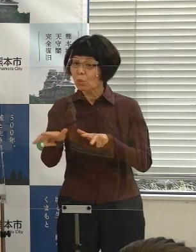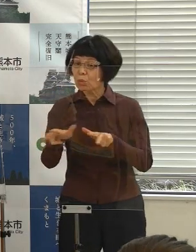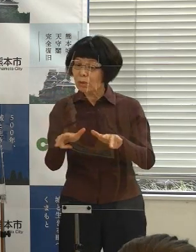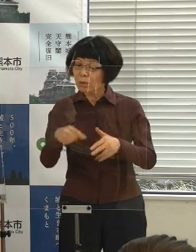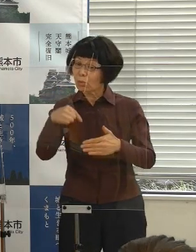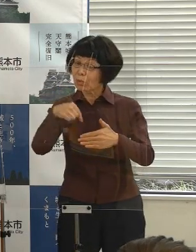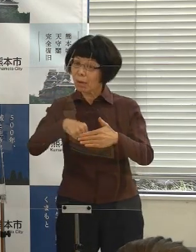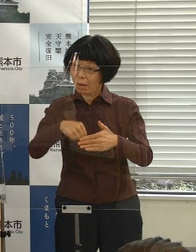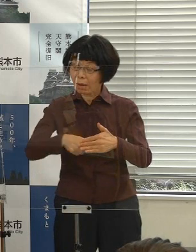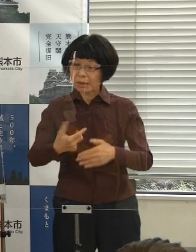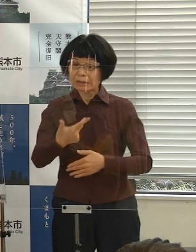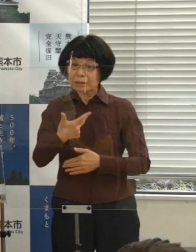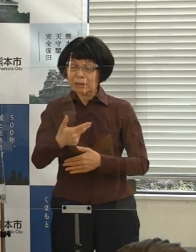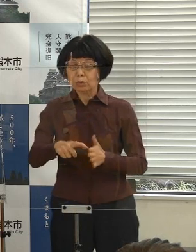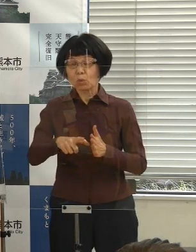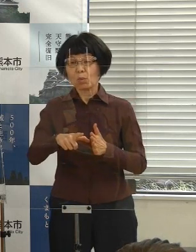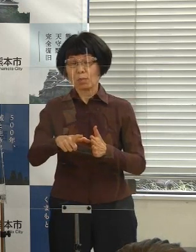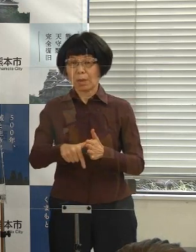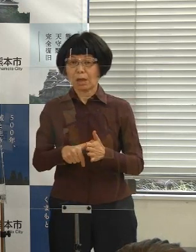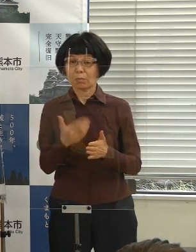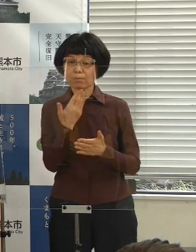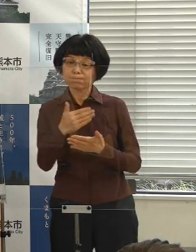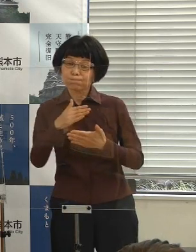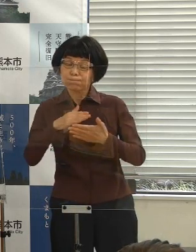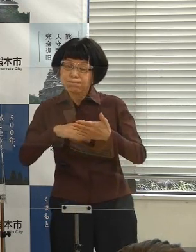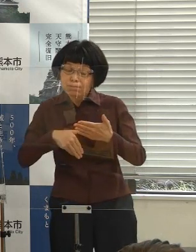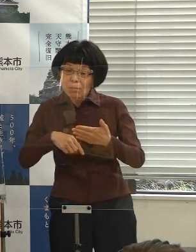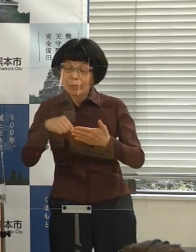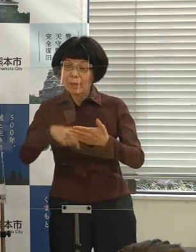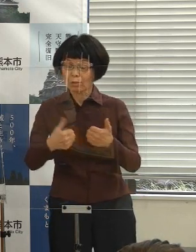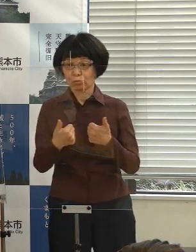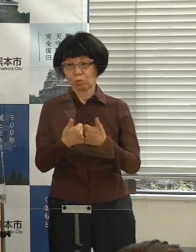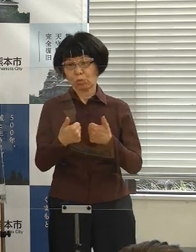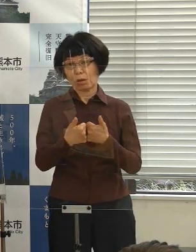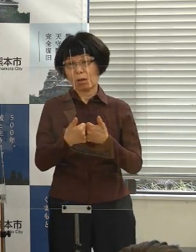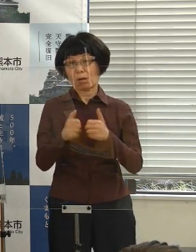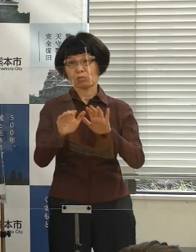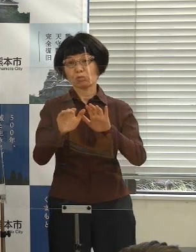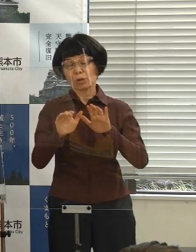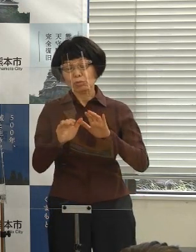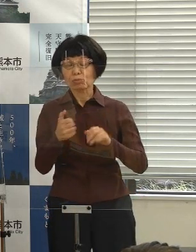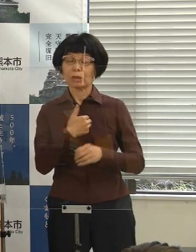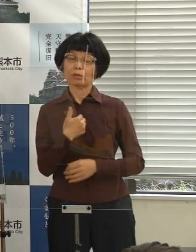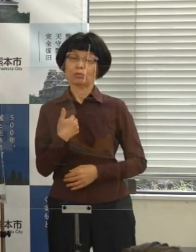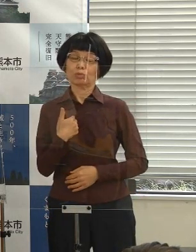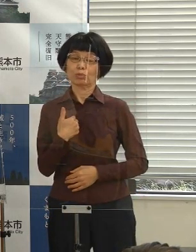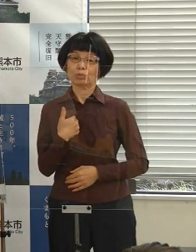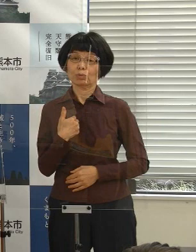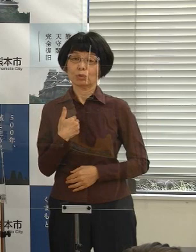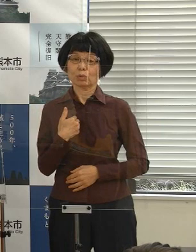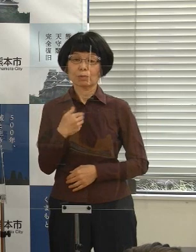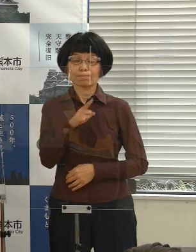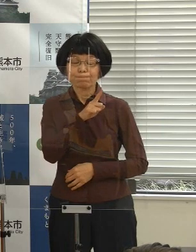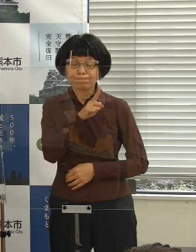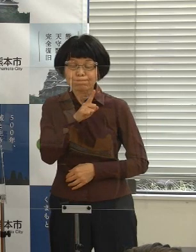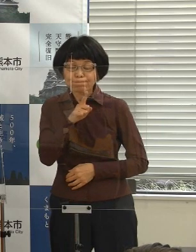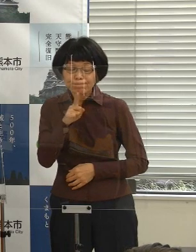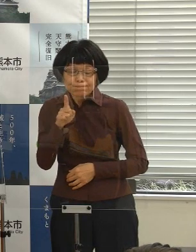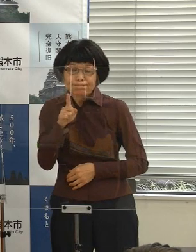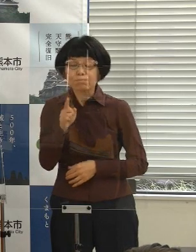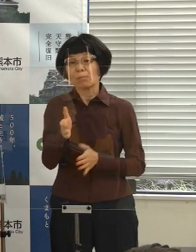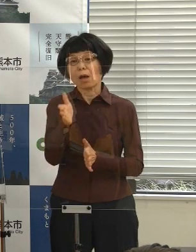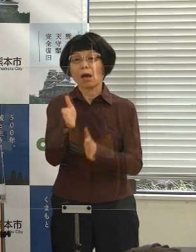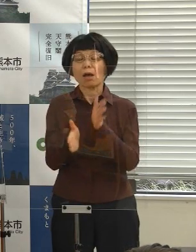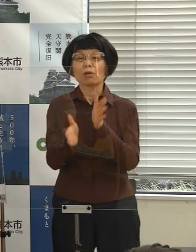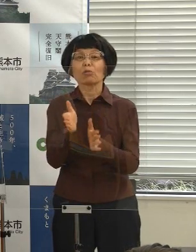談は匿名でですね、相談をお受けすることができます。で、プライバシーの配慮は